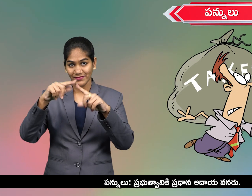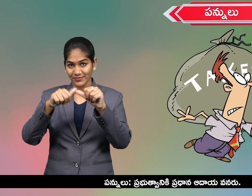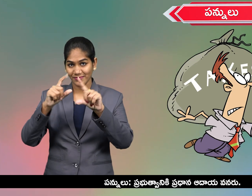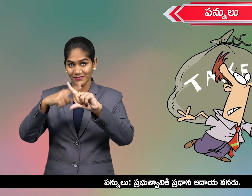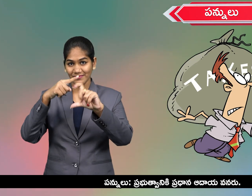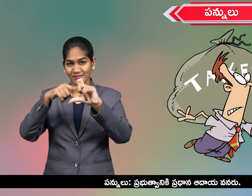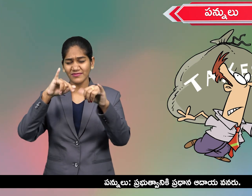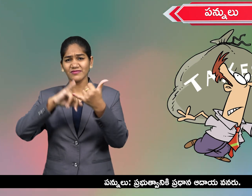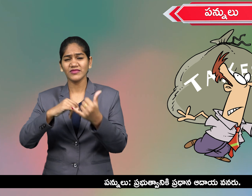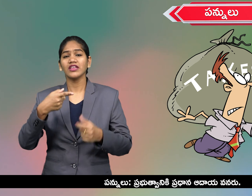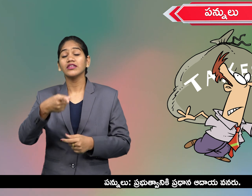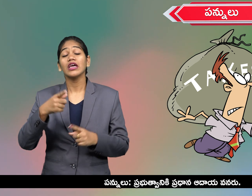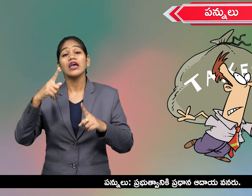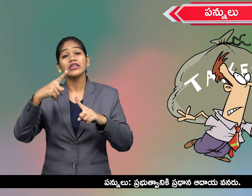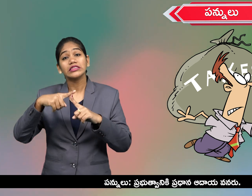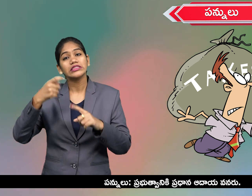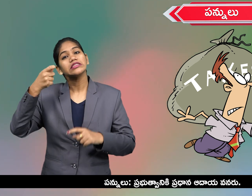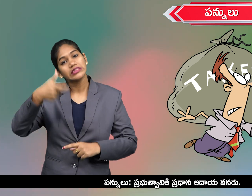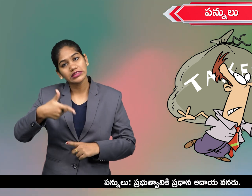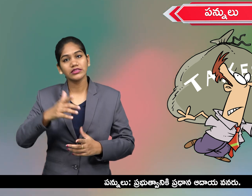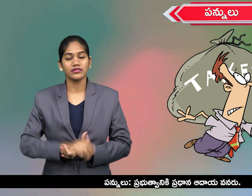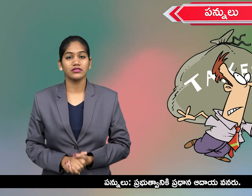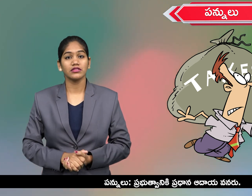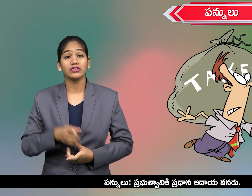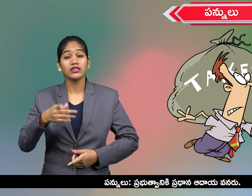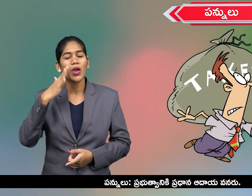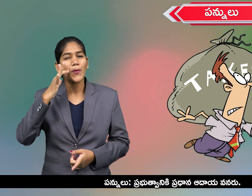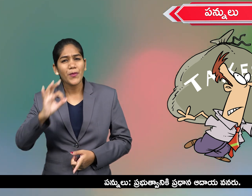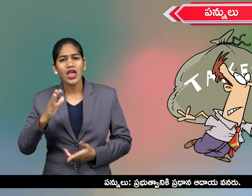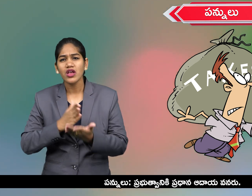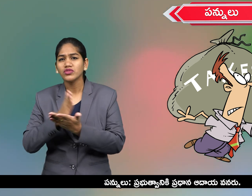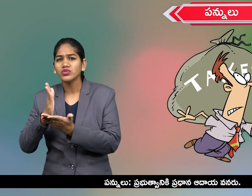పన్నులు ప్రభుత్వానికి ప్రధాన ఆదాయ వనరు.